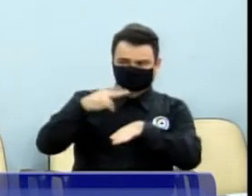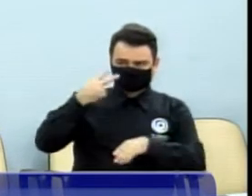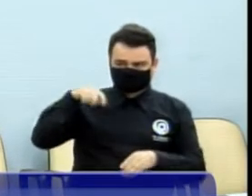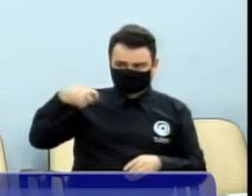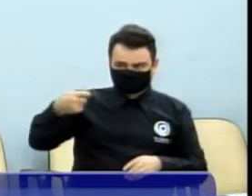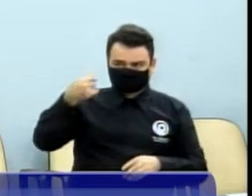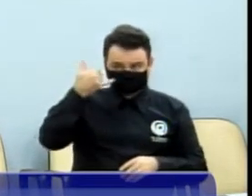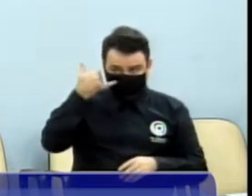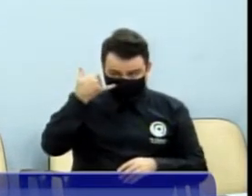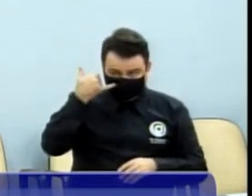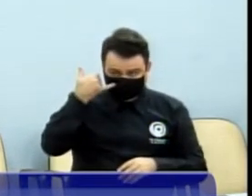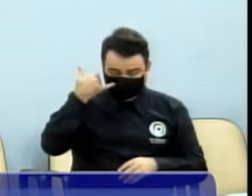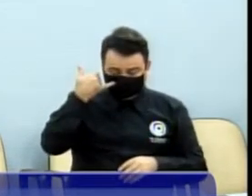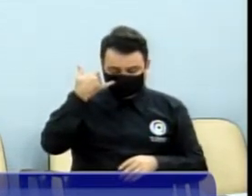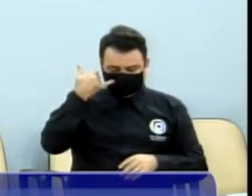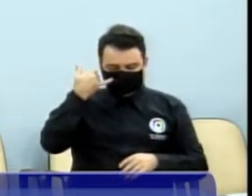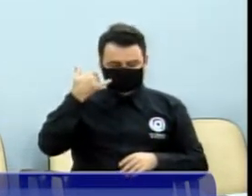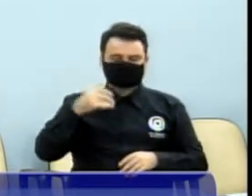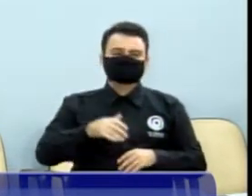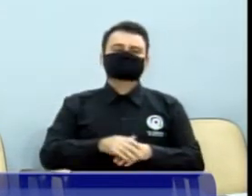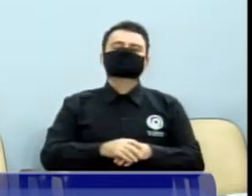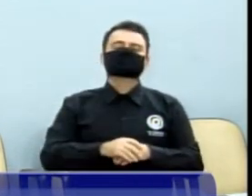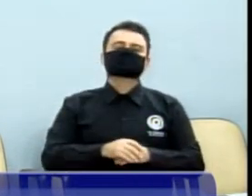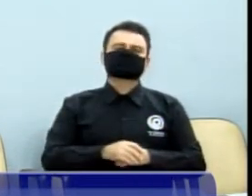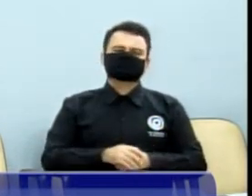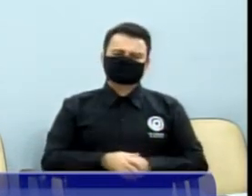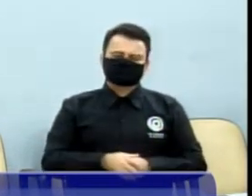que trata da